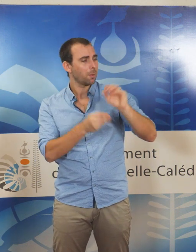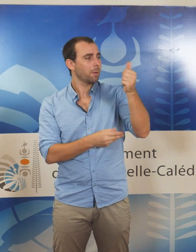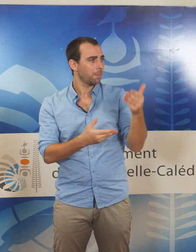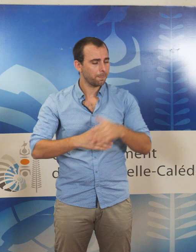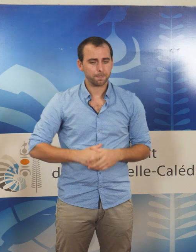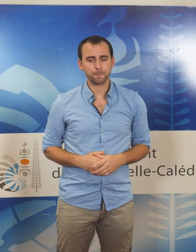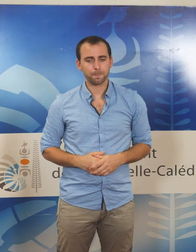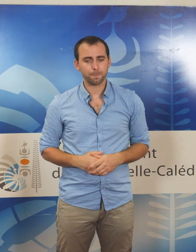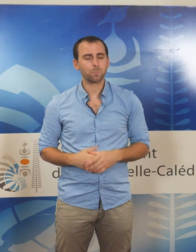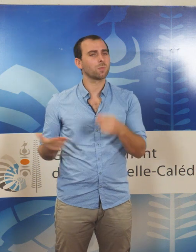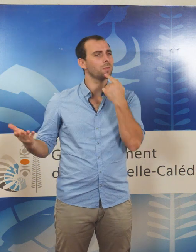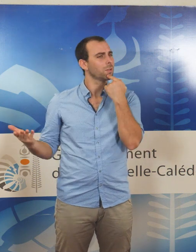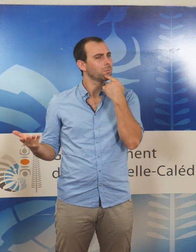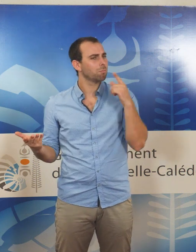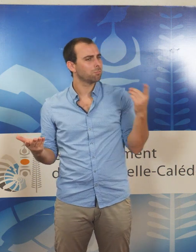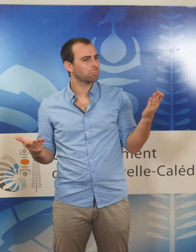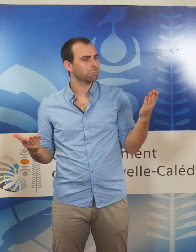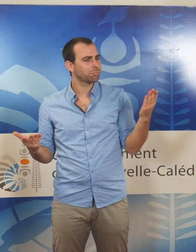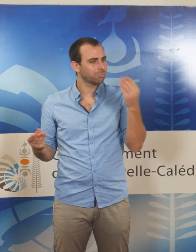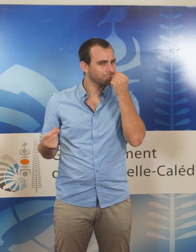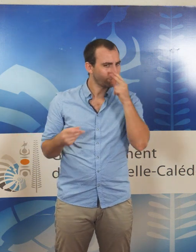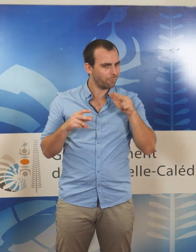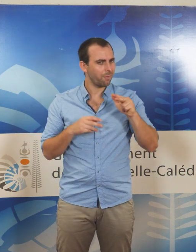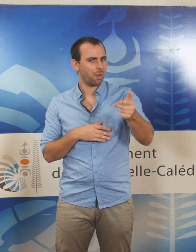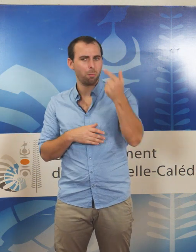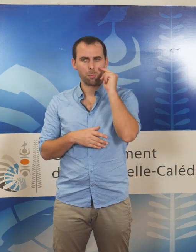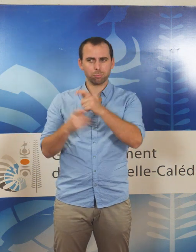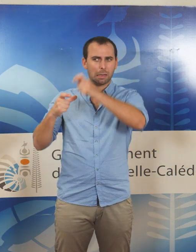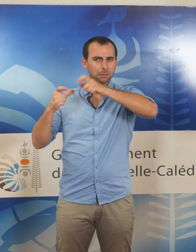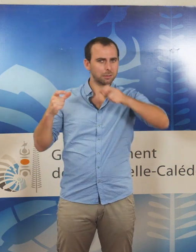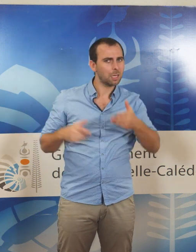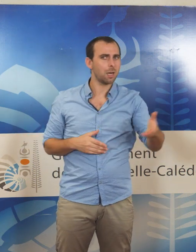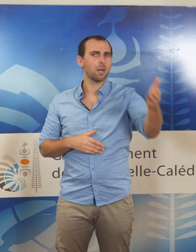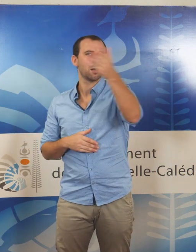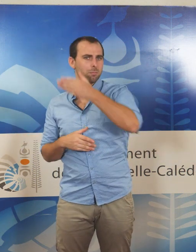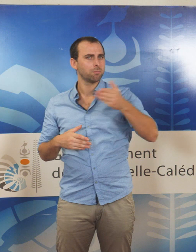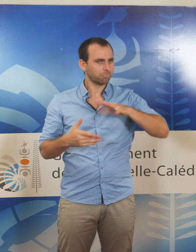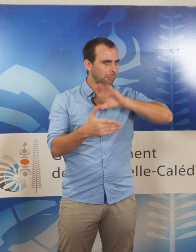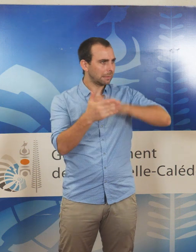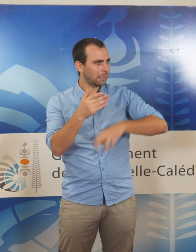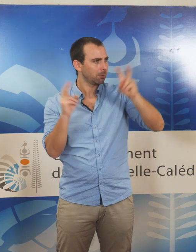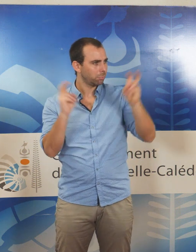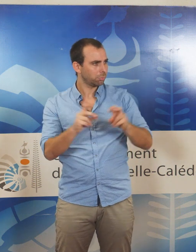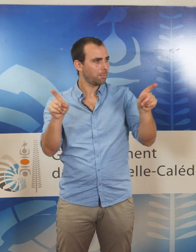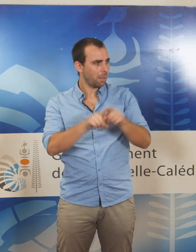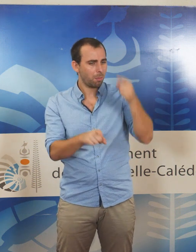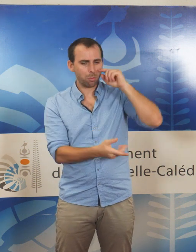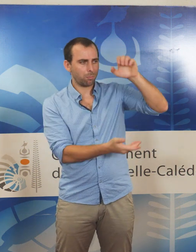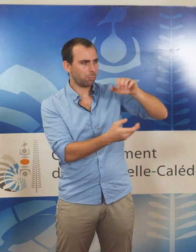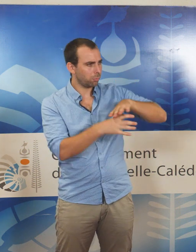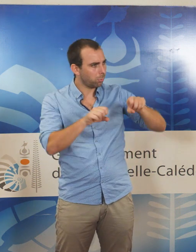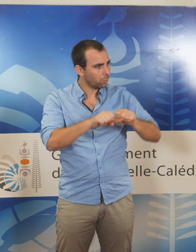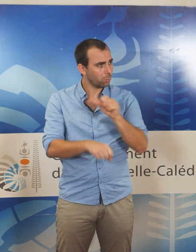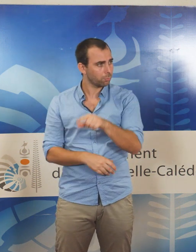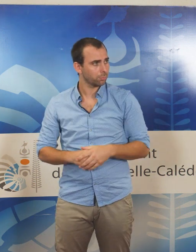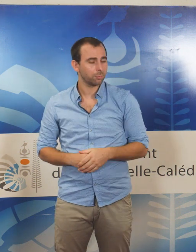premières. Est-ce que vous comptez étendre cette mesure notamment aux industriels qui produisent aussi du gel hydroalcoolique ? Oui,